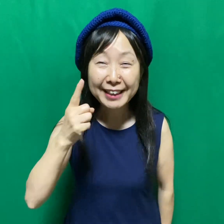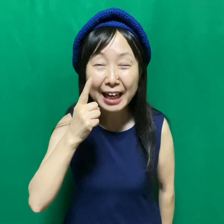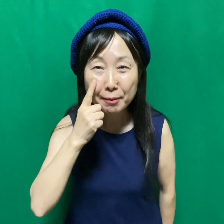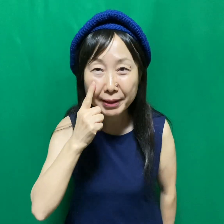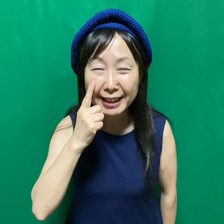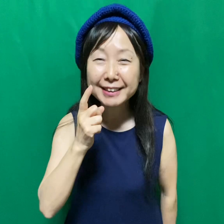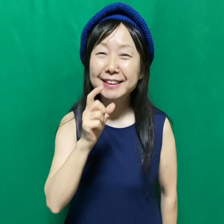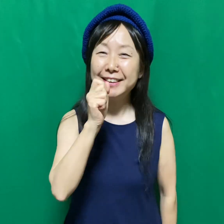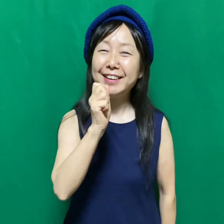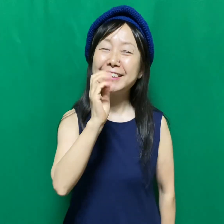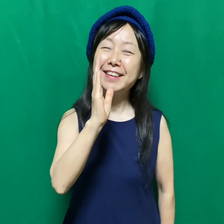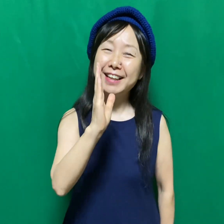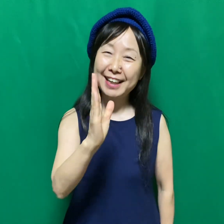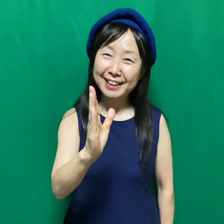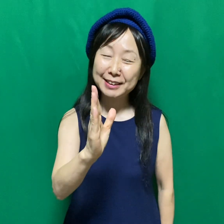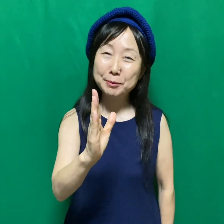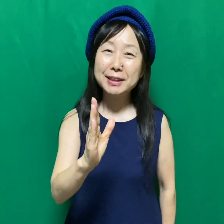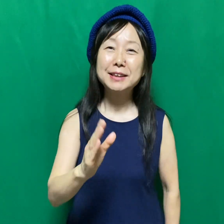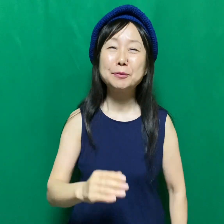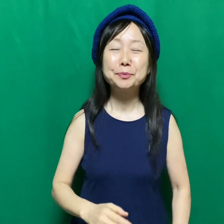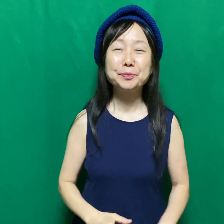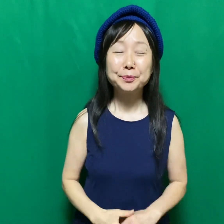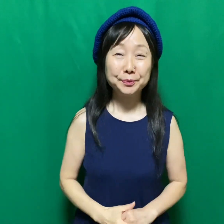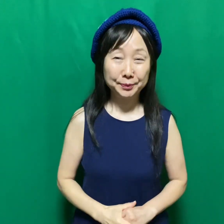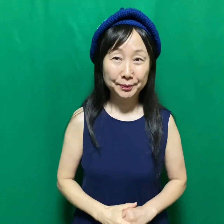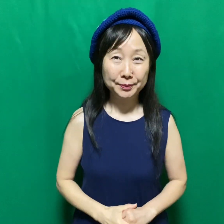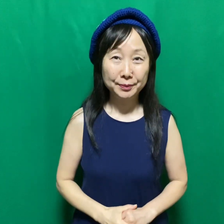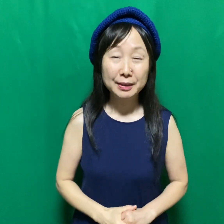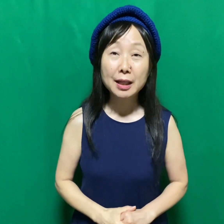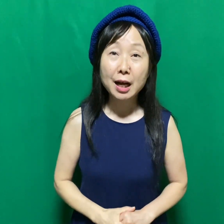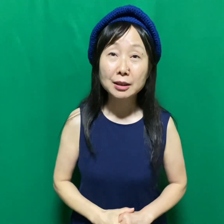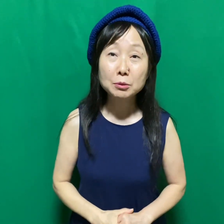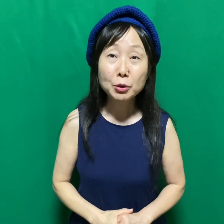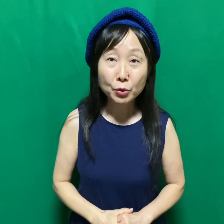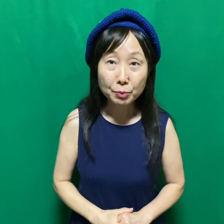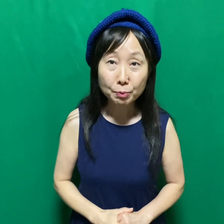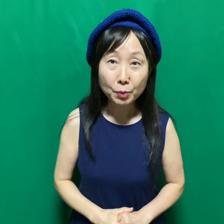回目です。よろしくお願いいたします。初めの一歩、